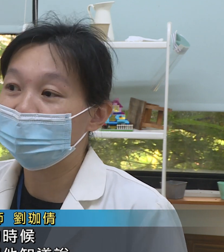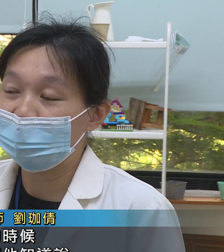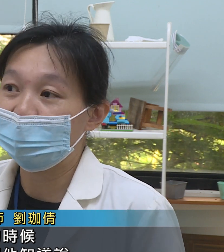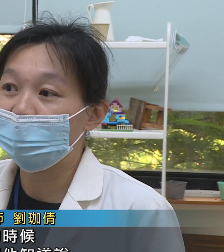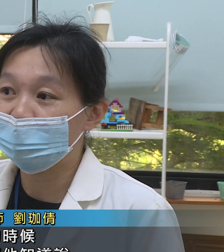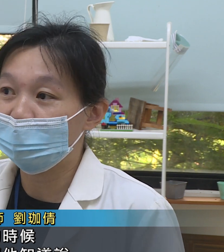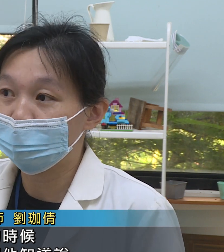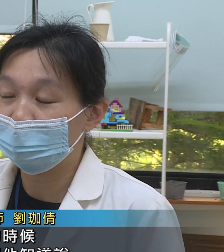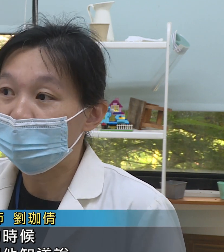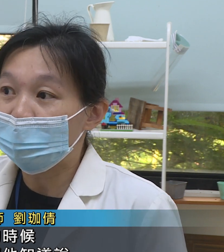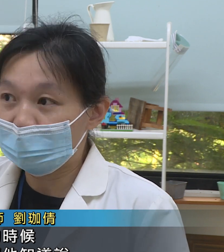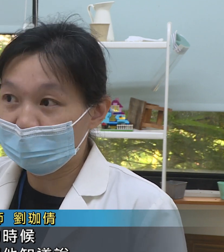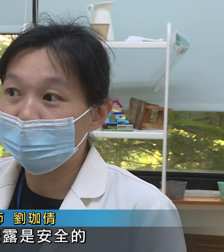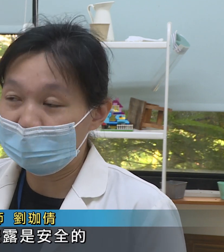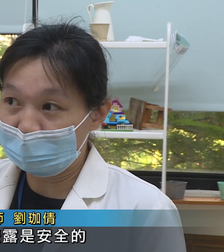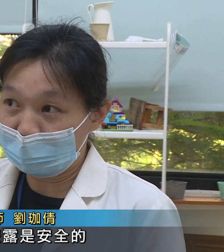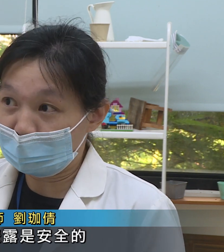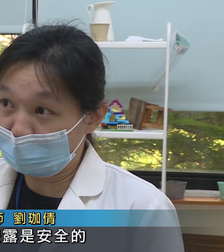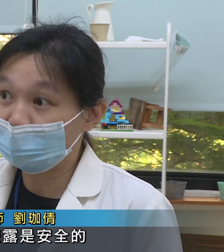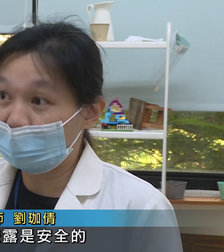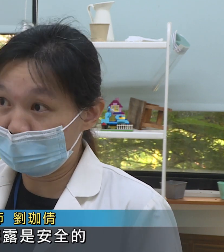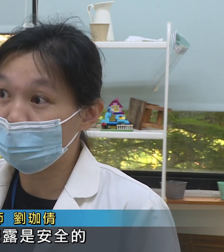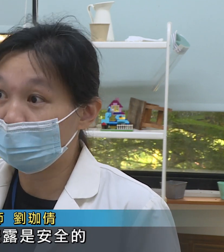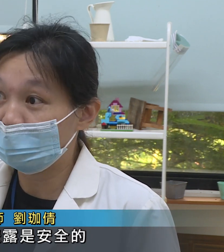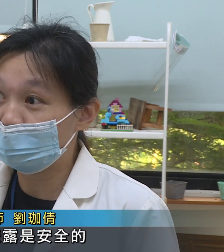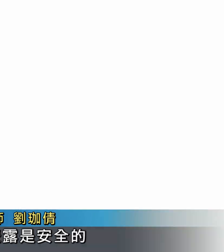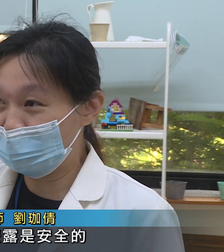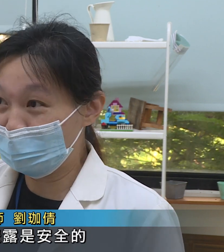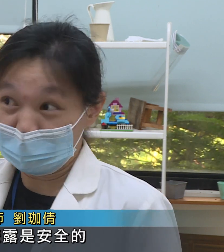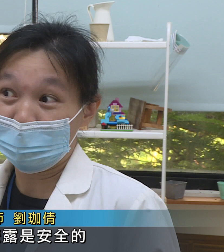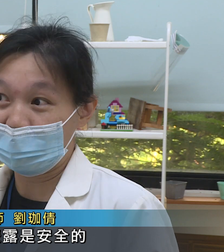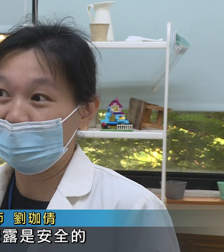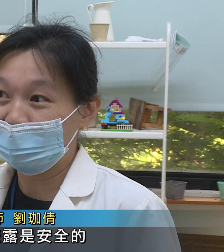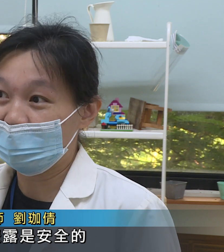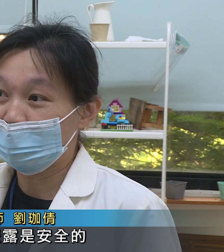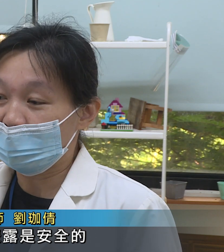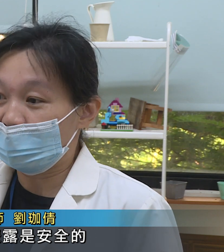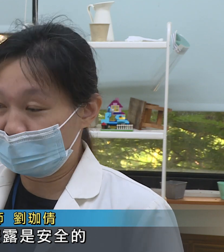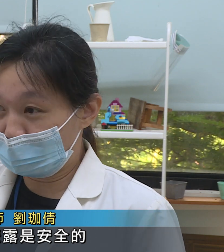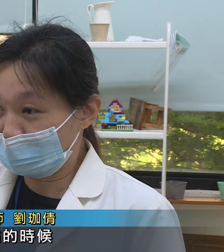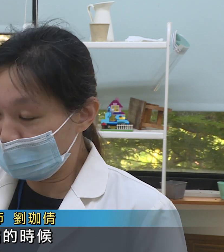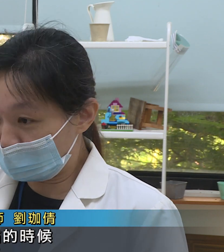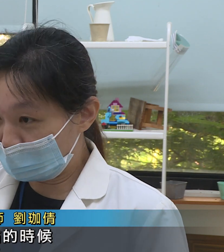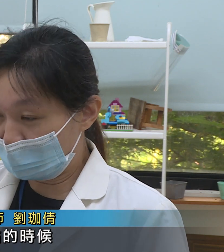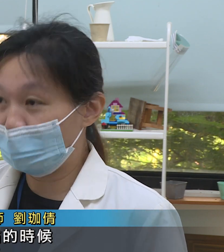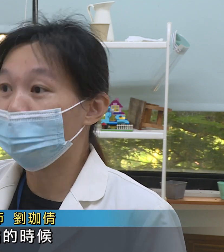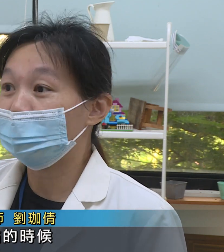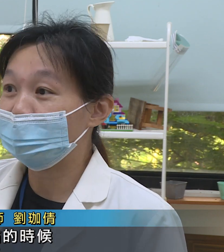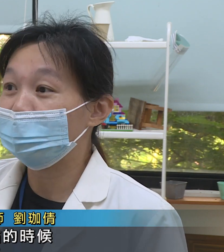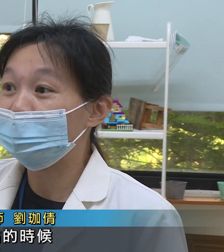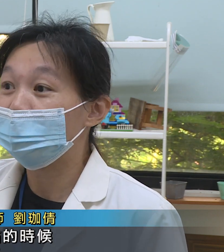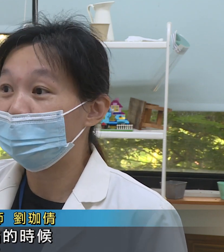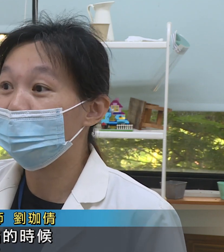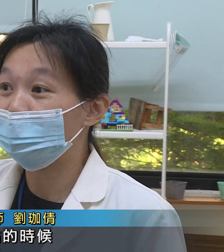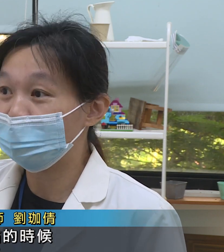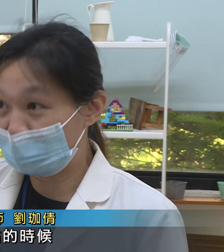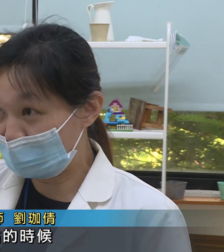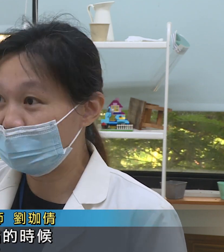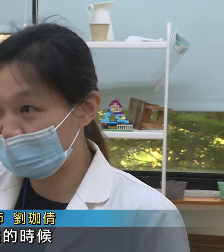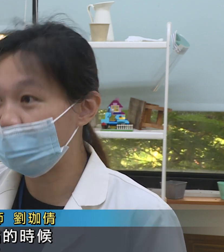以让他知道说，在这个环境里面表露是安全的，然后我们会陪你。那你如果觉得好过一点的时候，我们再来谈